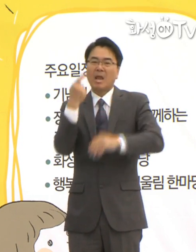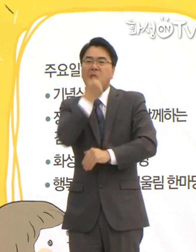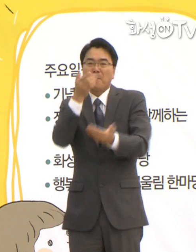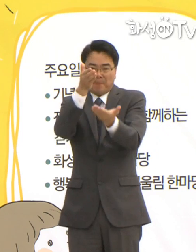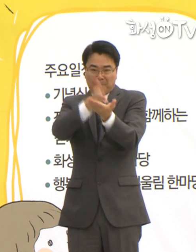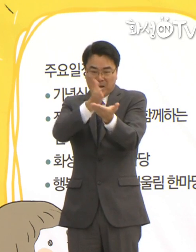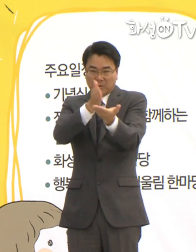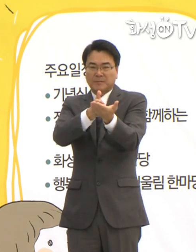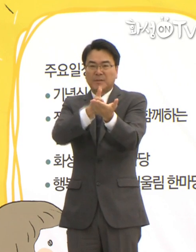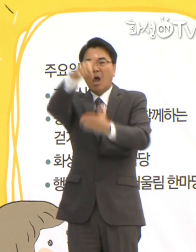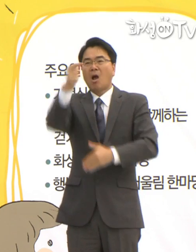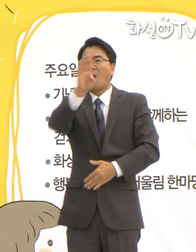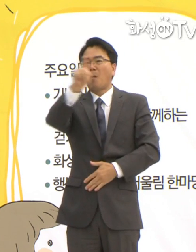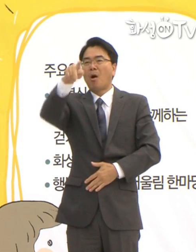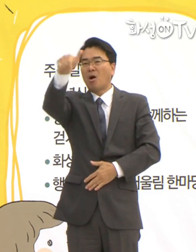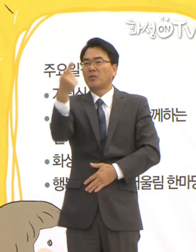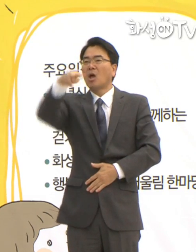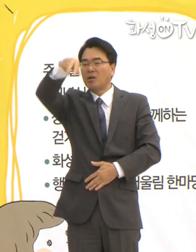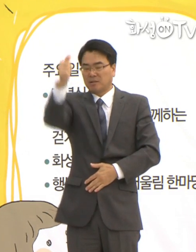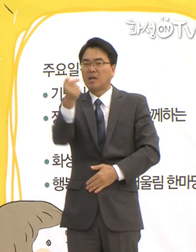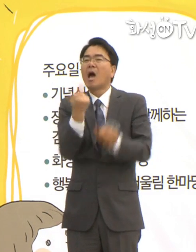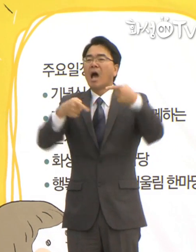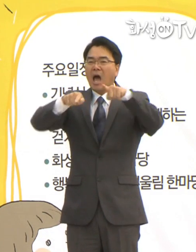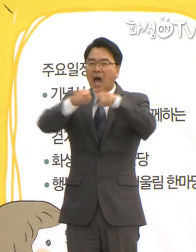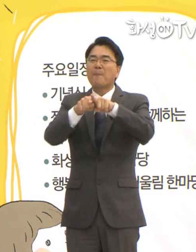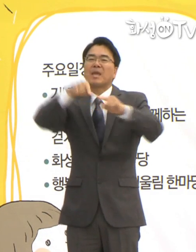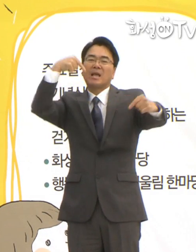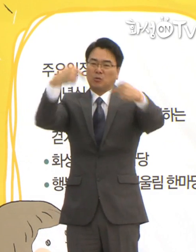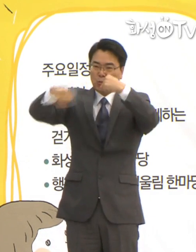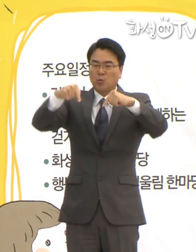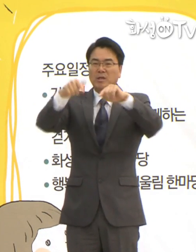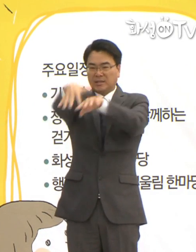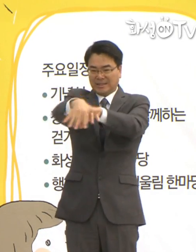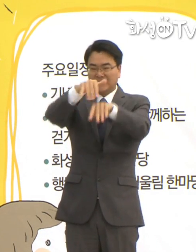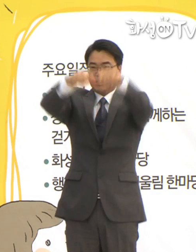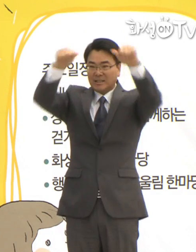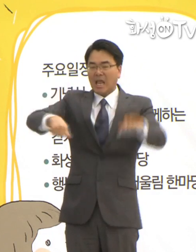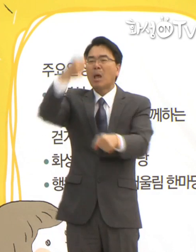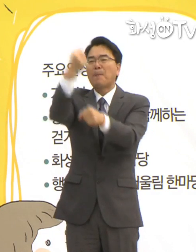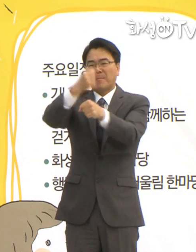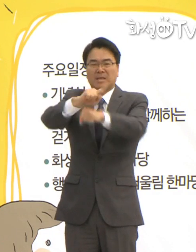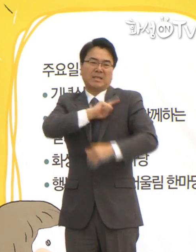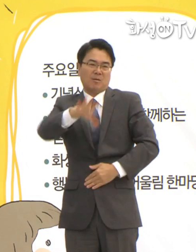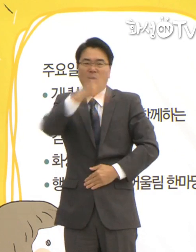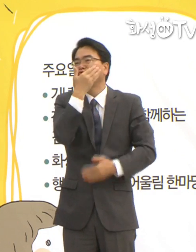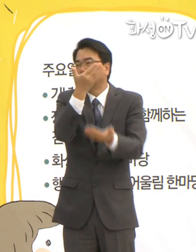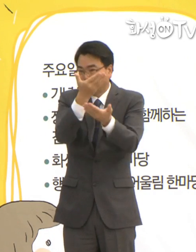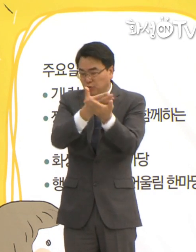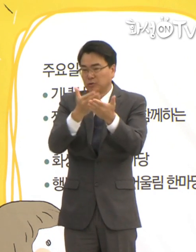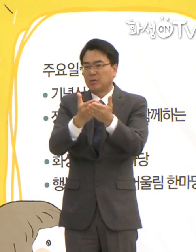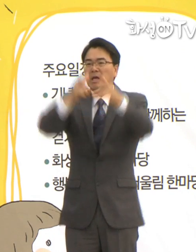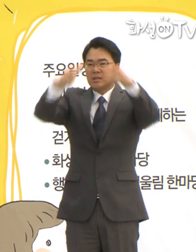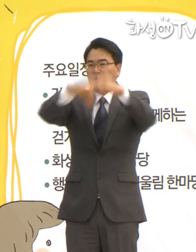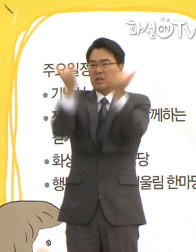거버넌스, 즉 함께 통치하는 협치의 체계가 우선되어야 한다고 생각합니다. 화성시 지역사회보장협의체의